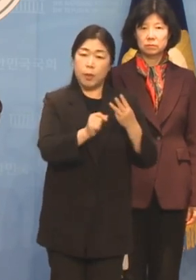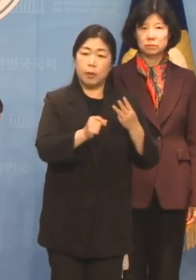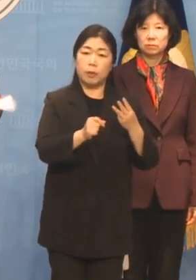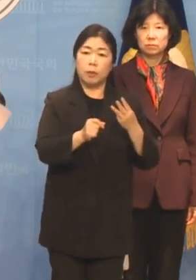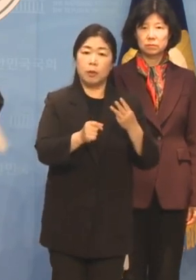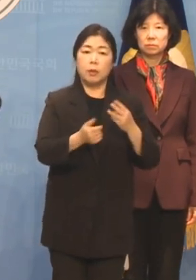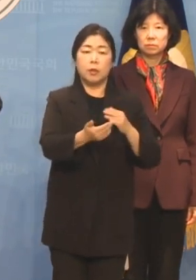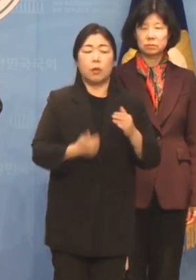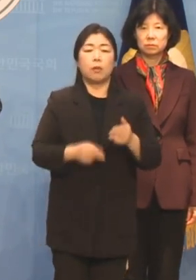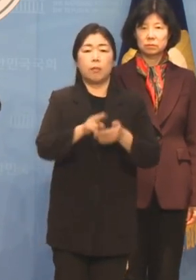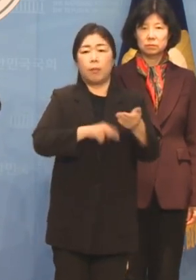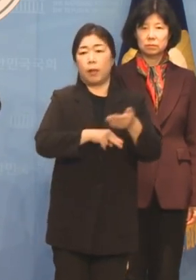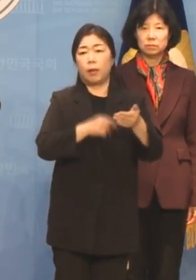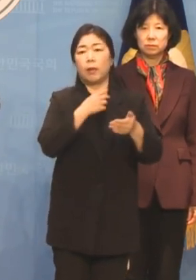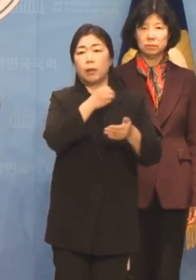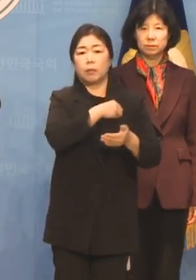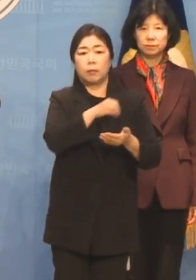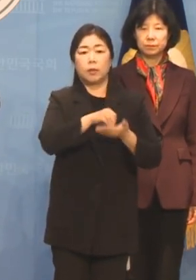판매분.